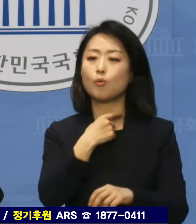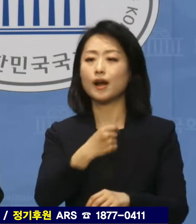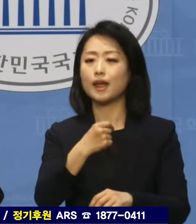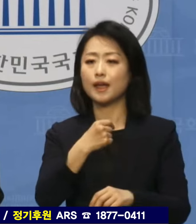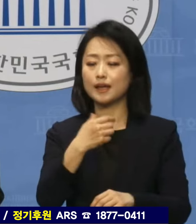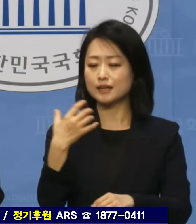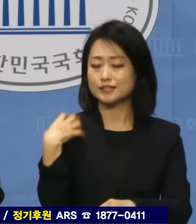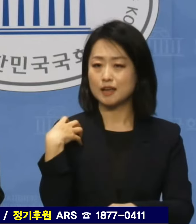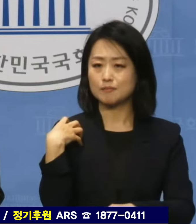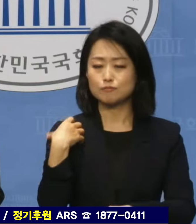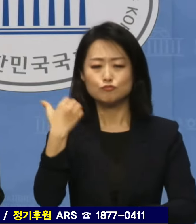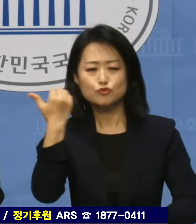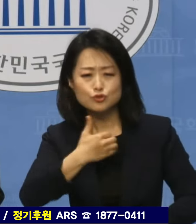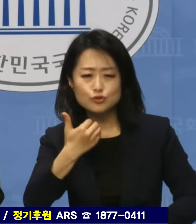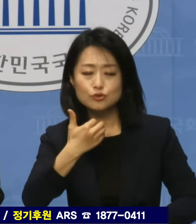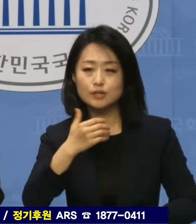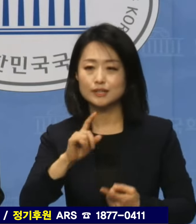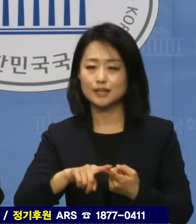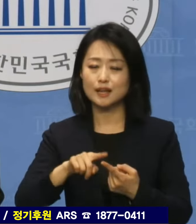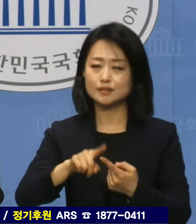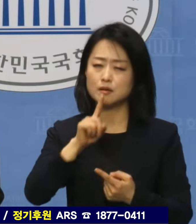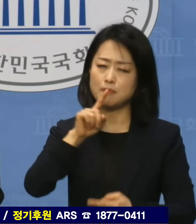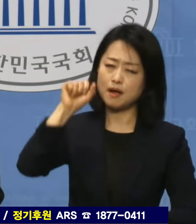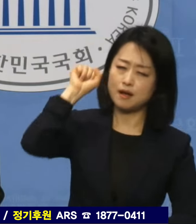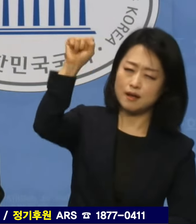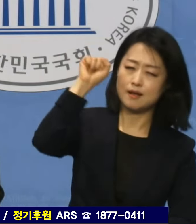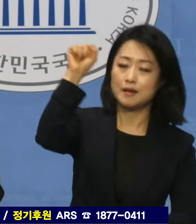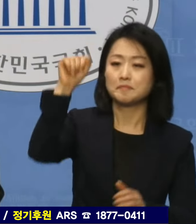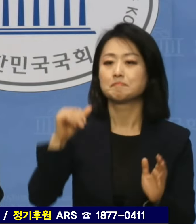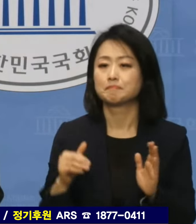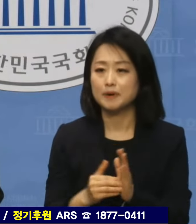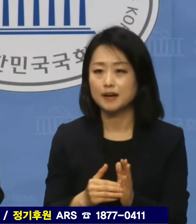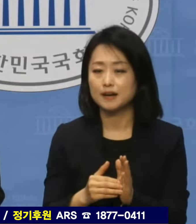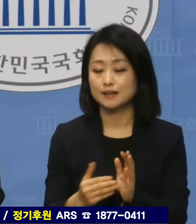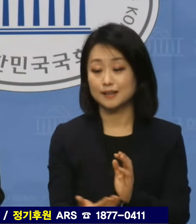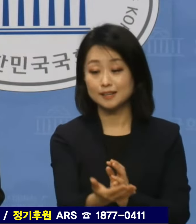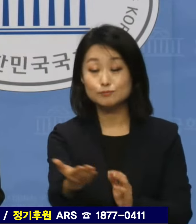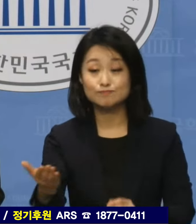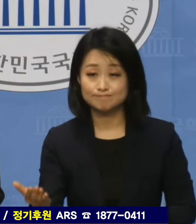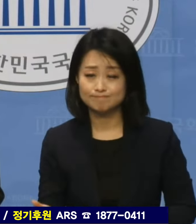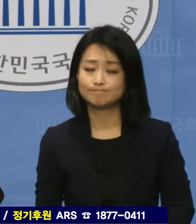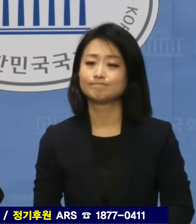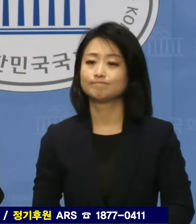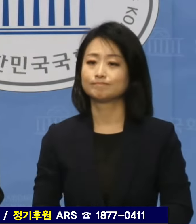완전한 책임이라는 구호를 외치고 계십니다. 그분들 곁을